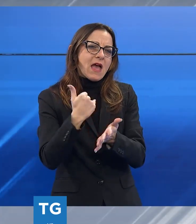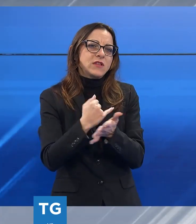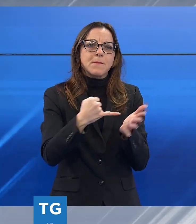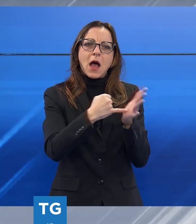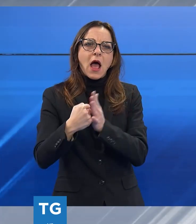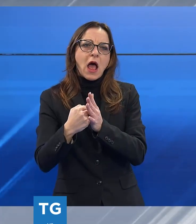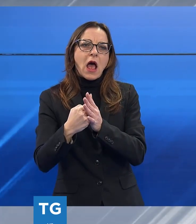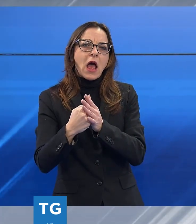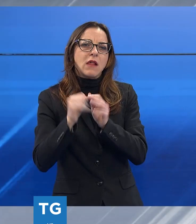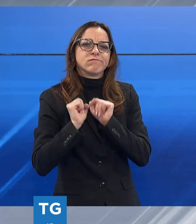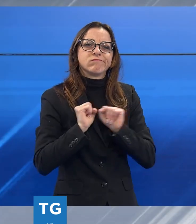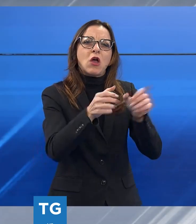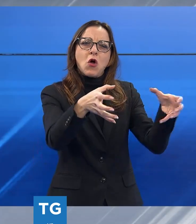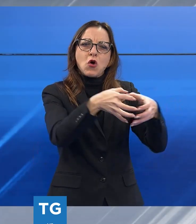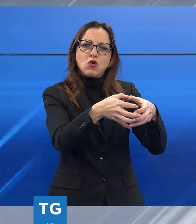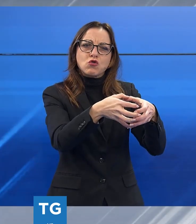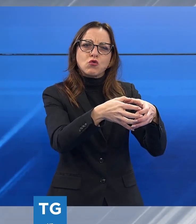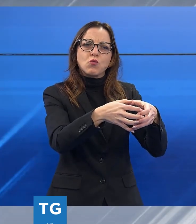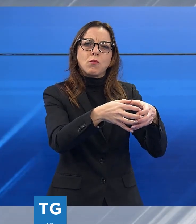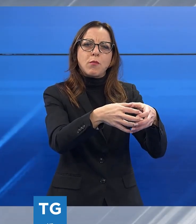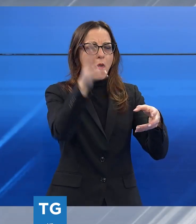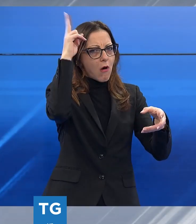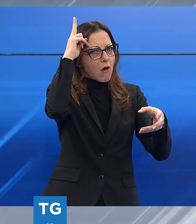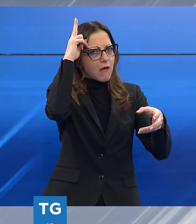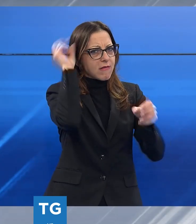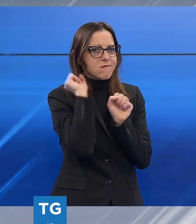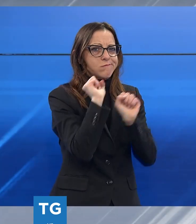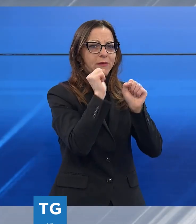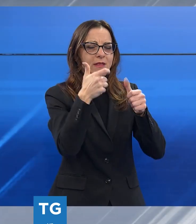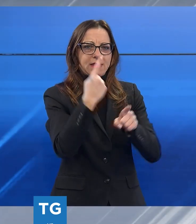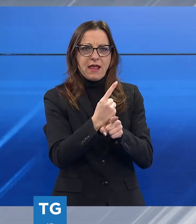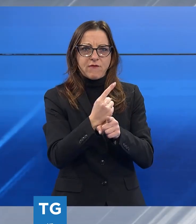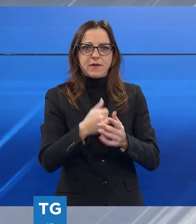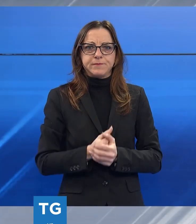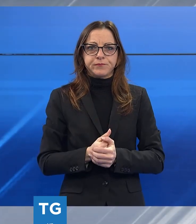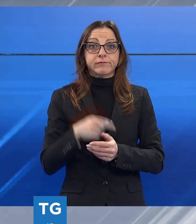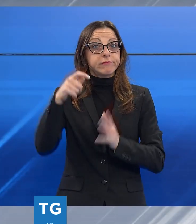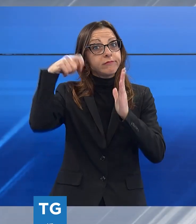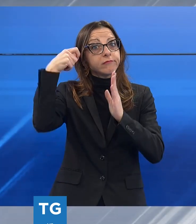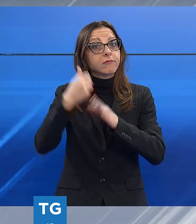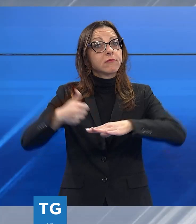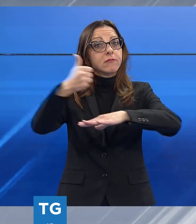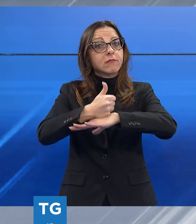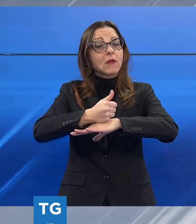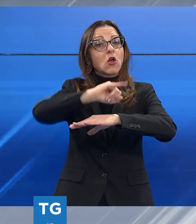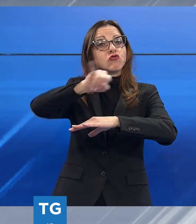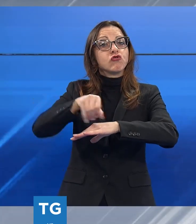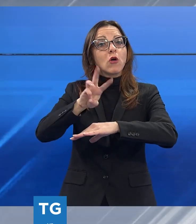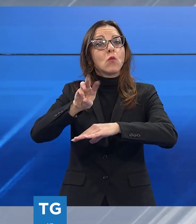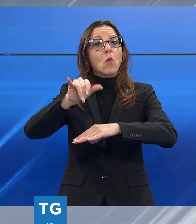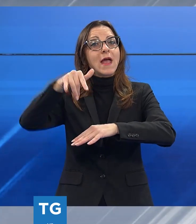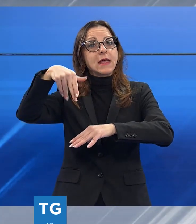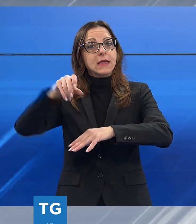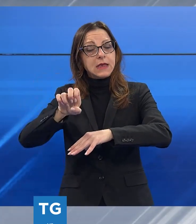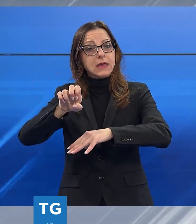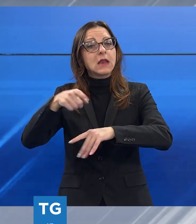offensiva di un gruppo di irriducibili Cheyenne. La pellicola, che vede protagonista l'iconico John Wayne, è un concentrato